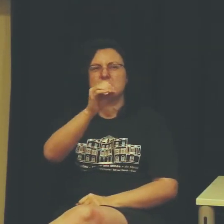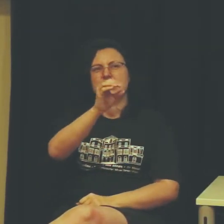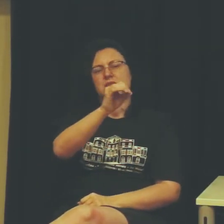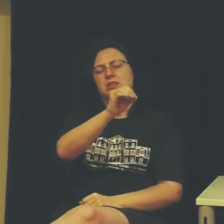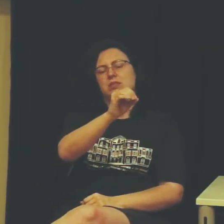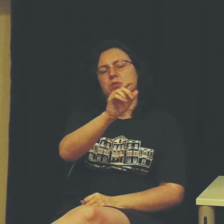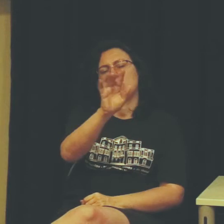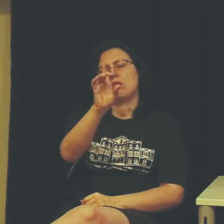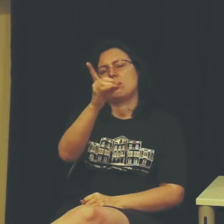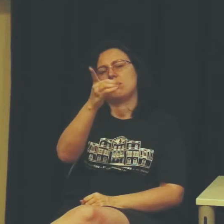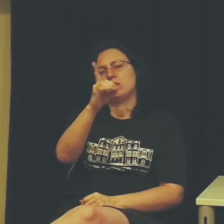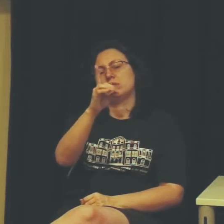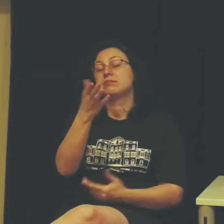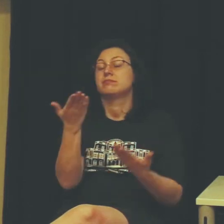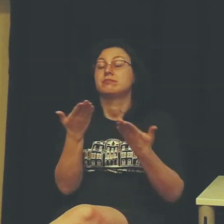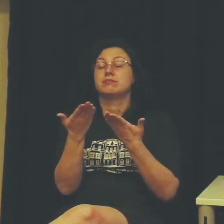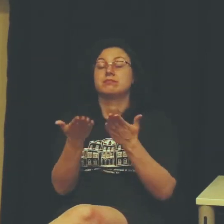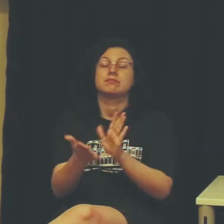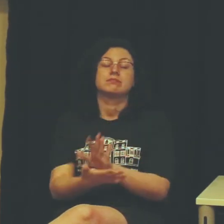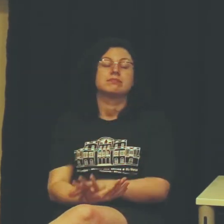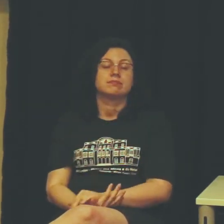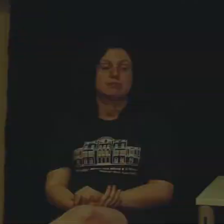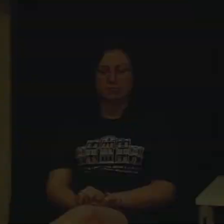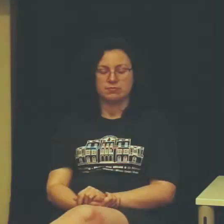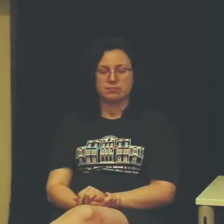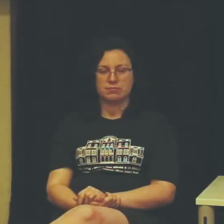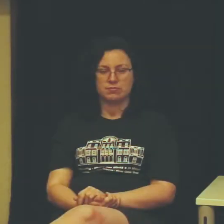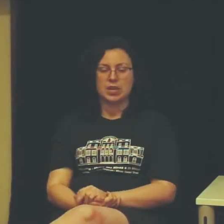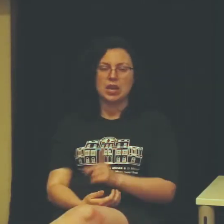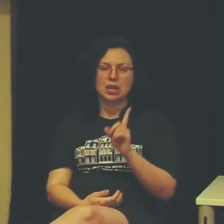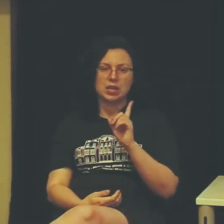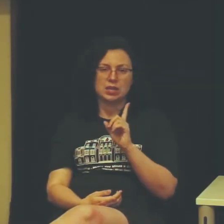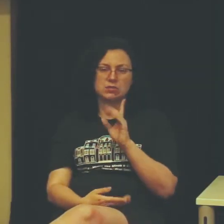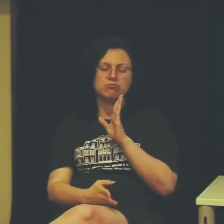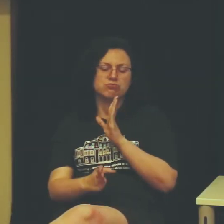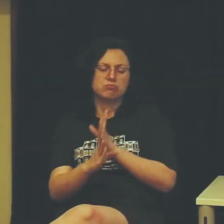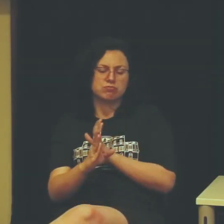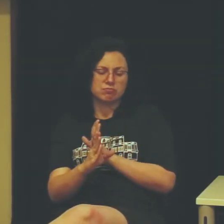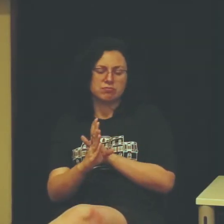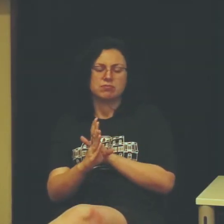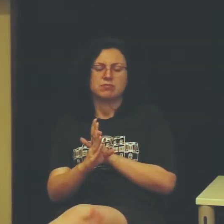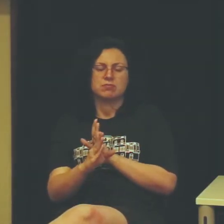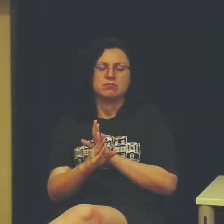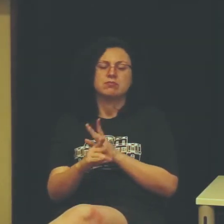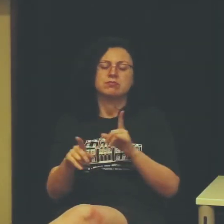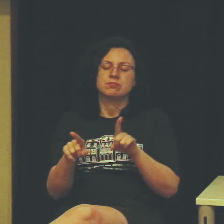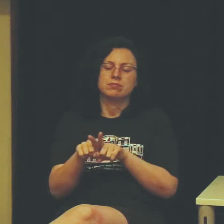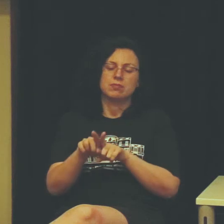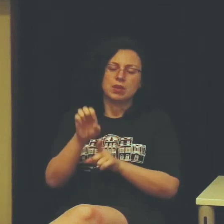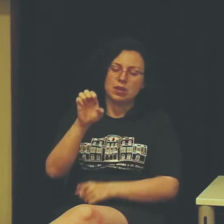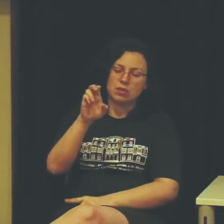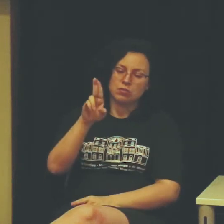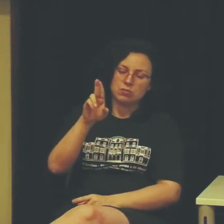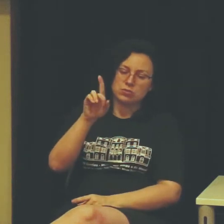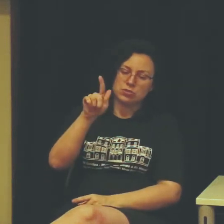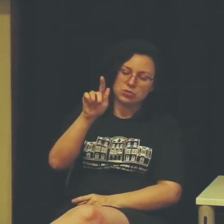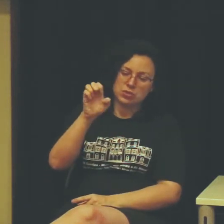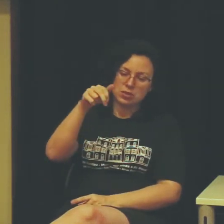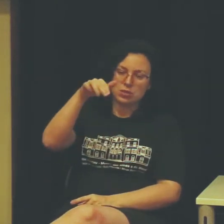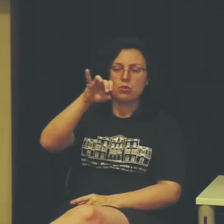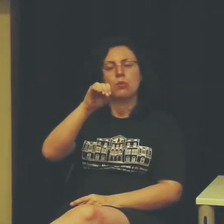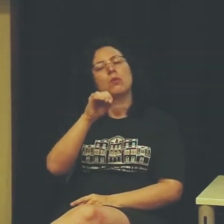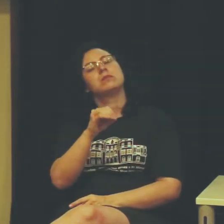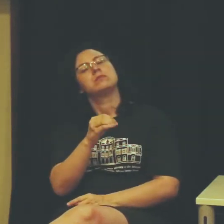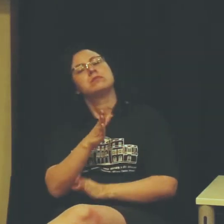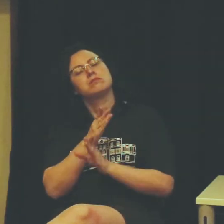do paládio que poderia ser vendido hoje em dia. Tanto de Eugênio Sacchi quanto de Djalma Guimarães, que sim apontaram até mesmo